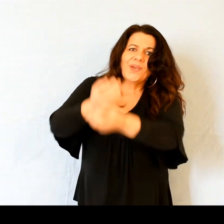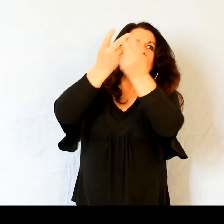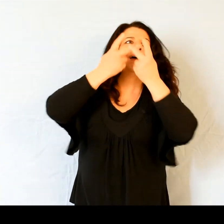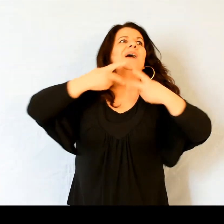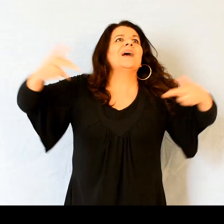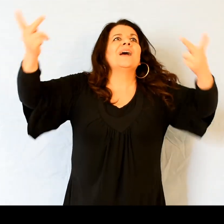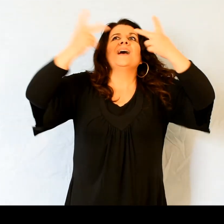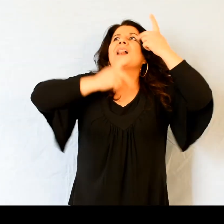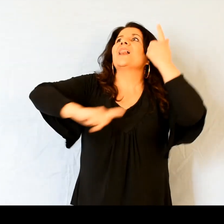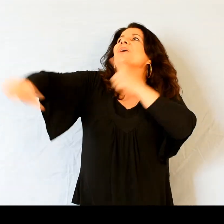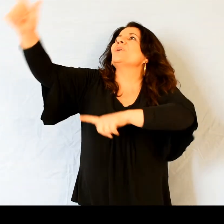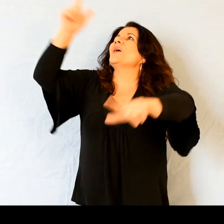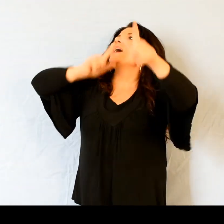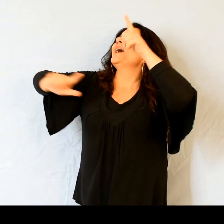ta